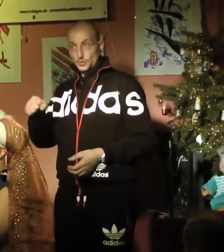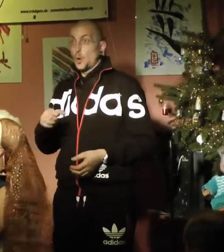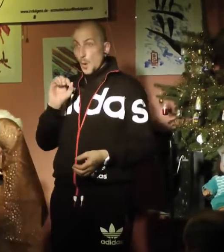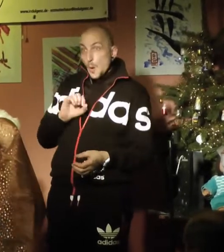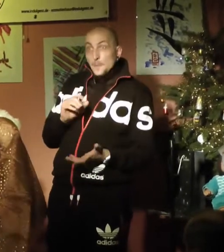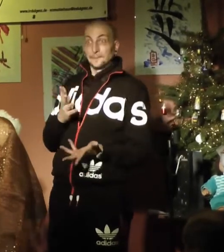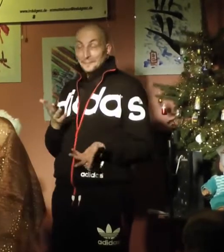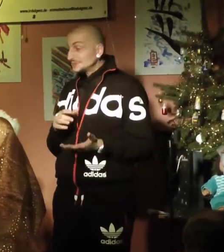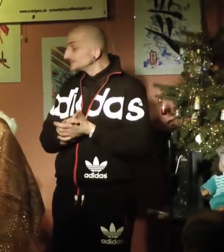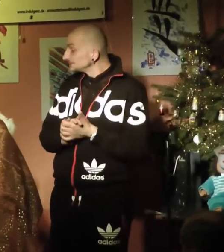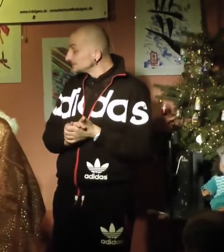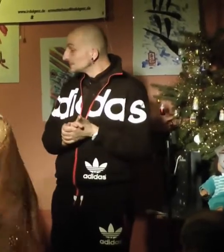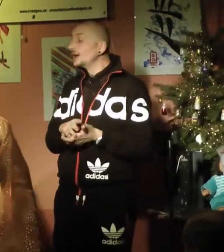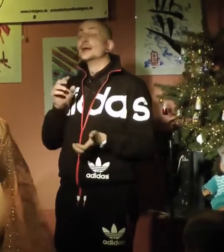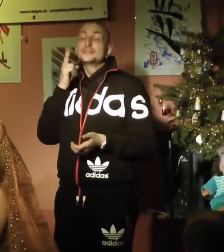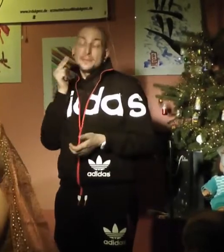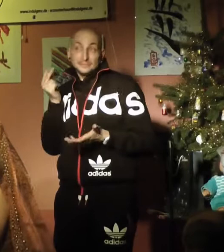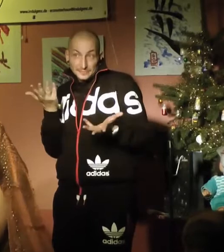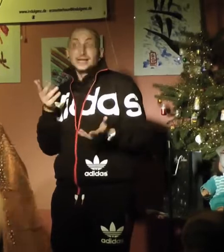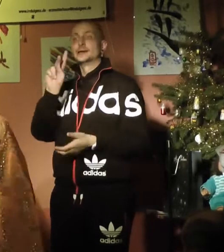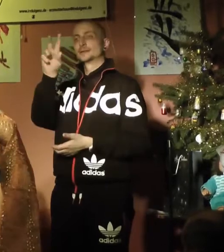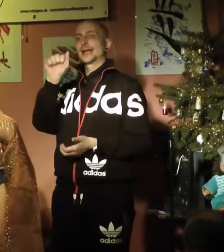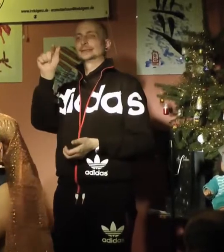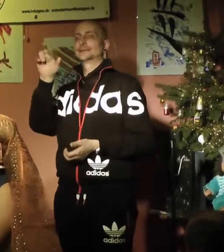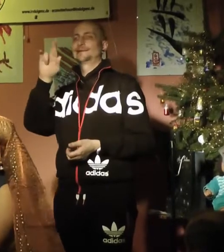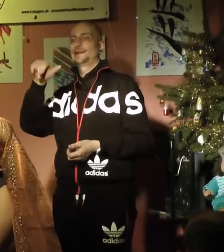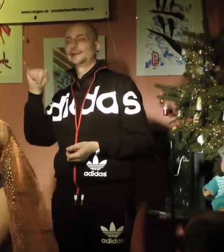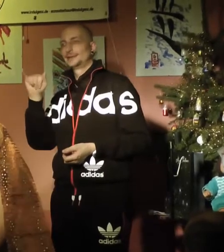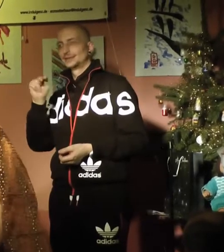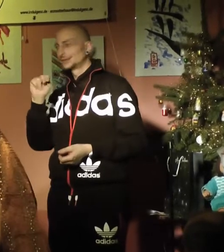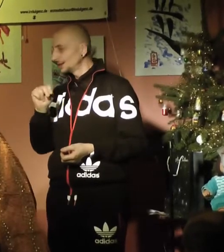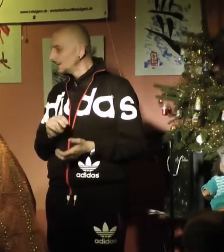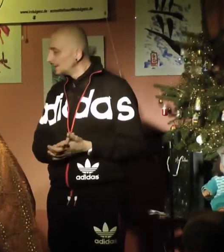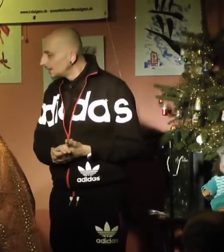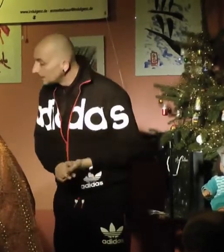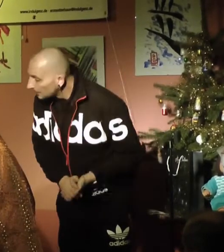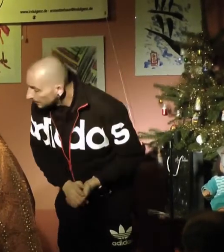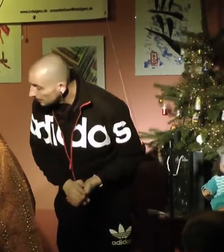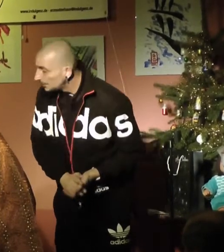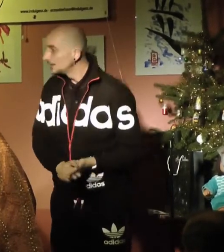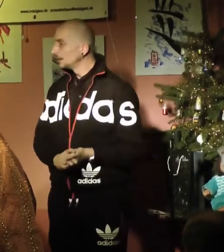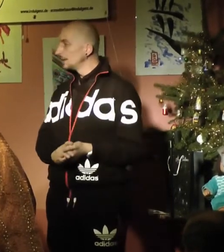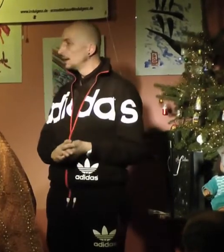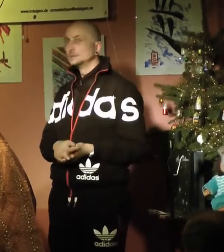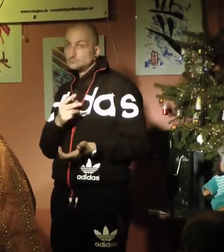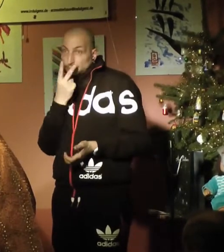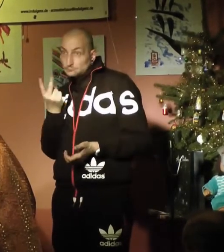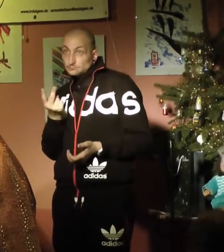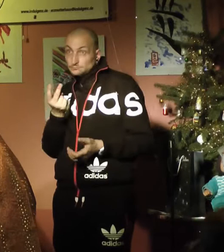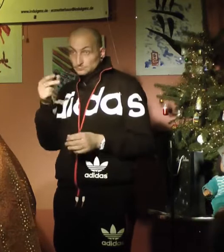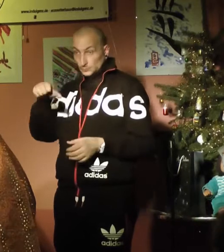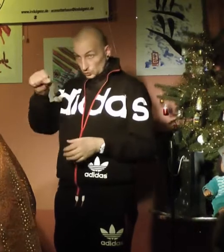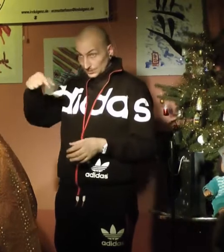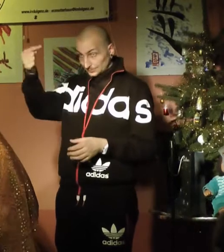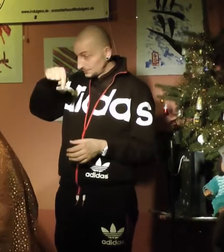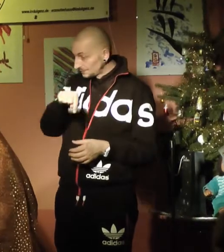Komm, wie heißt du denn, mein Engel? Katrin. Katrin, einen wunderschönen Katrin. Grüß dich. Jetzt schauen wir mal, was du da drin hast. Es